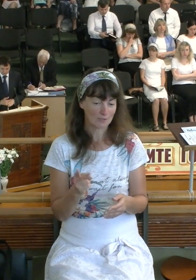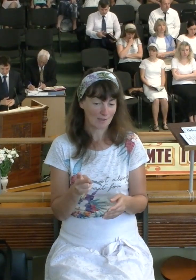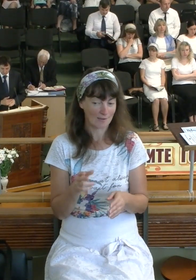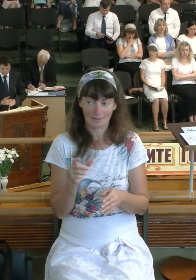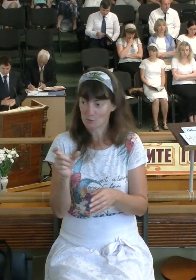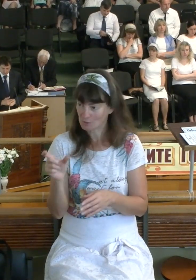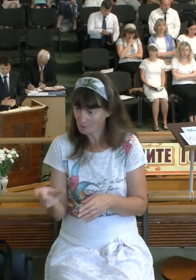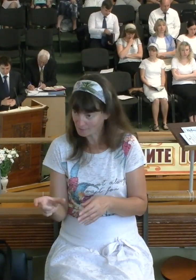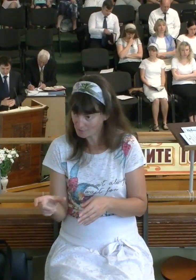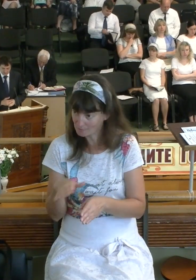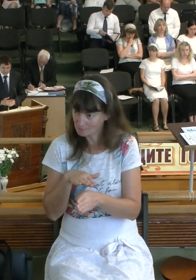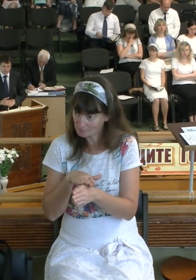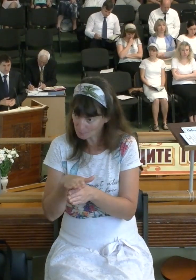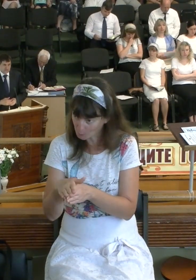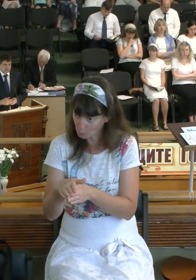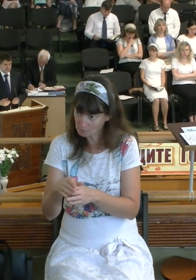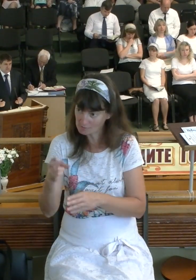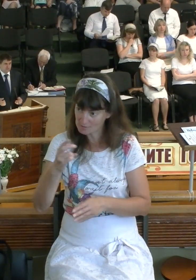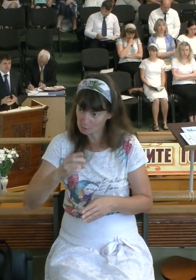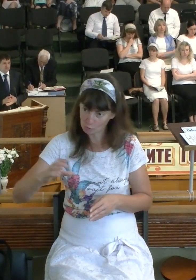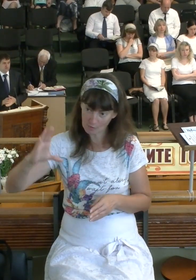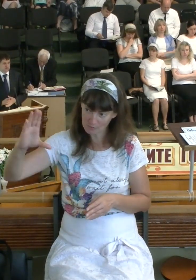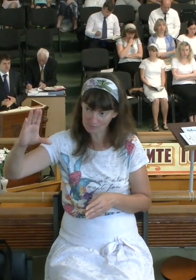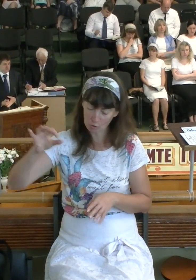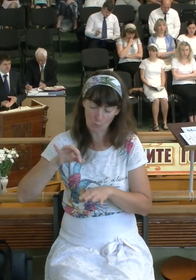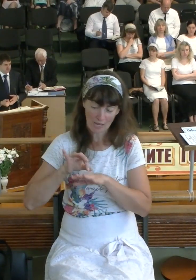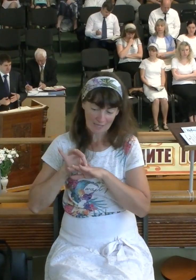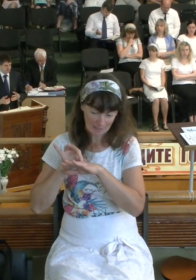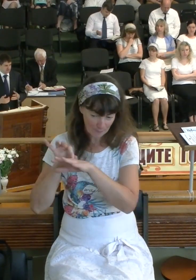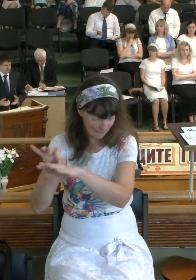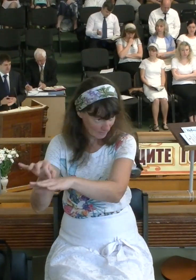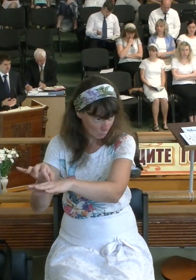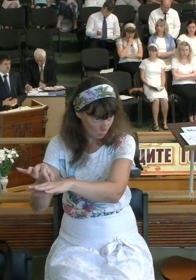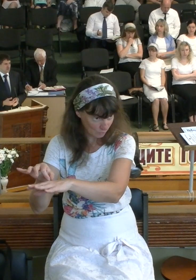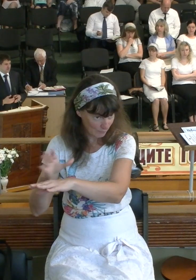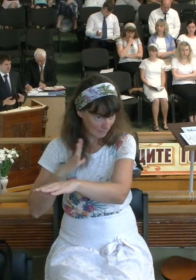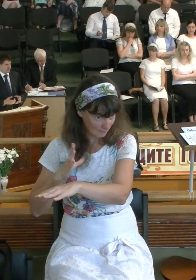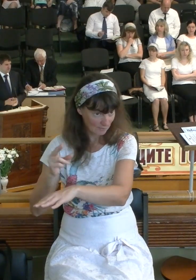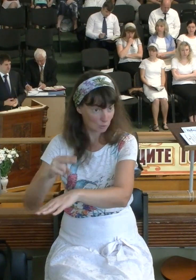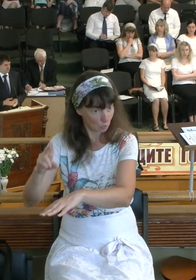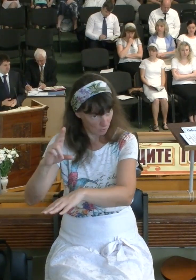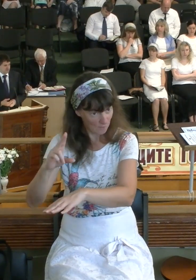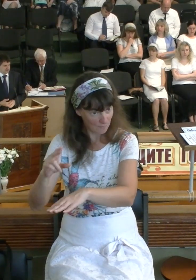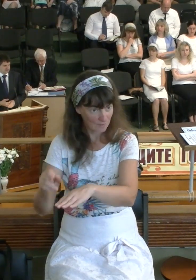Иордана, поведен был Духом в пустыню. Знаете, мы как верующие всегда ищем ответов,